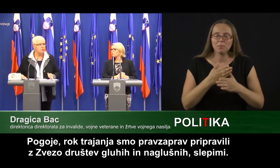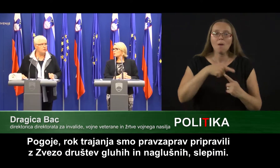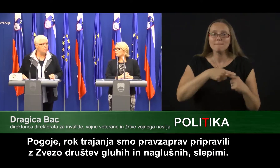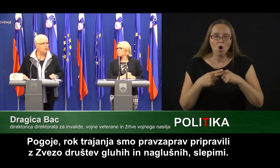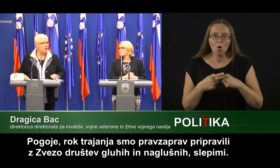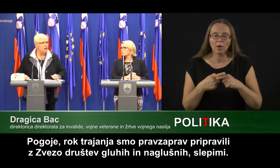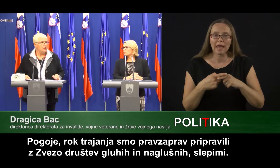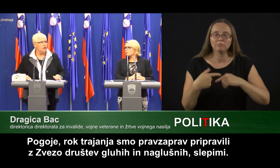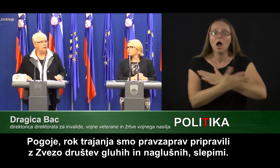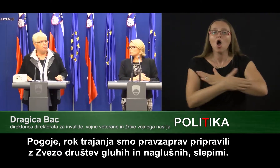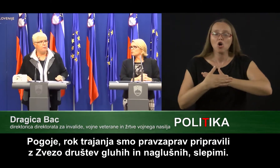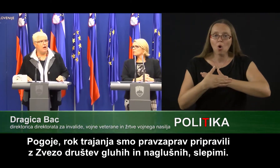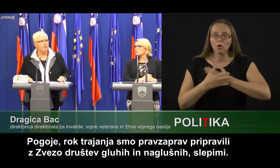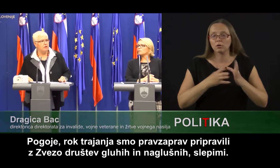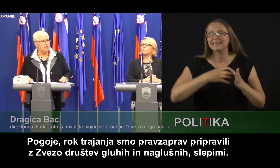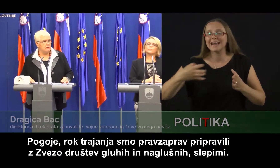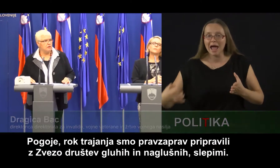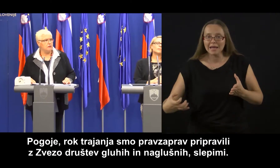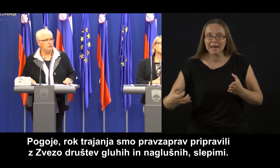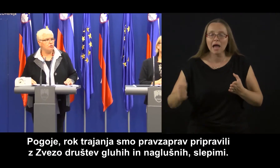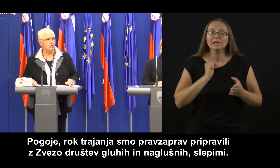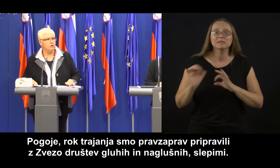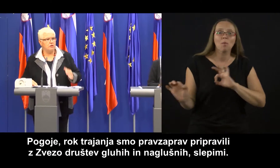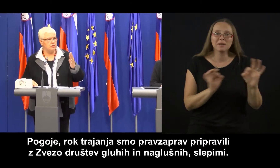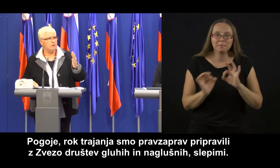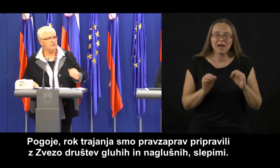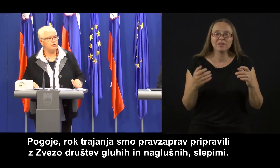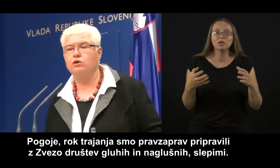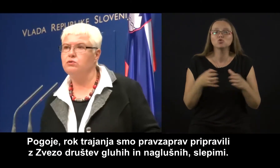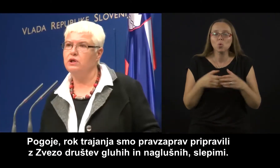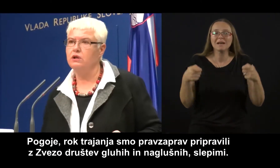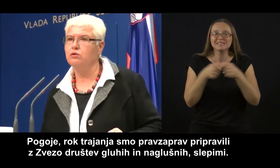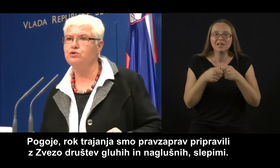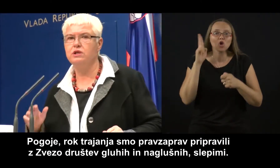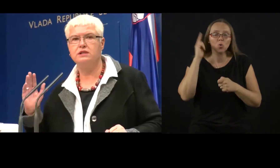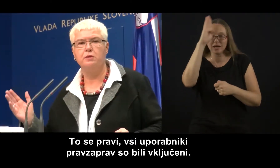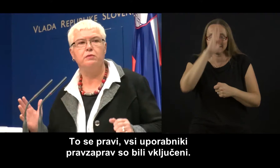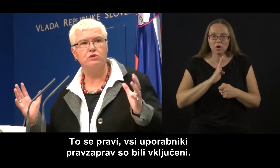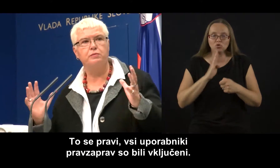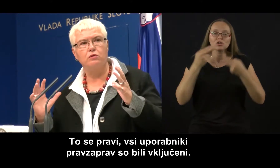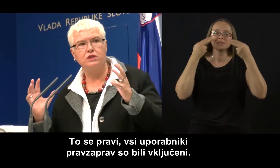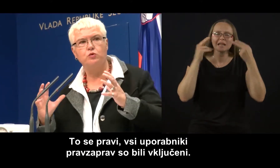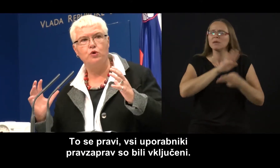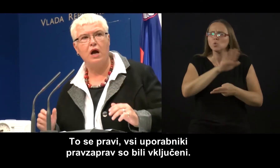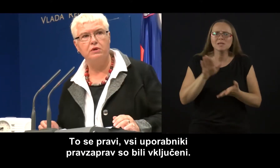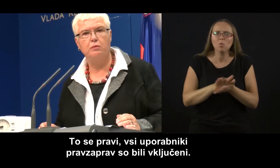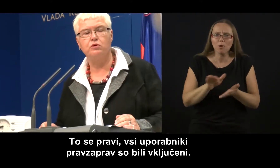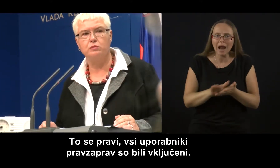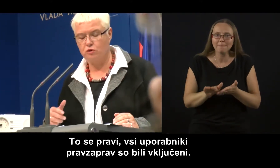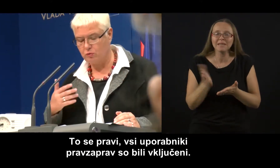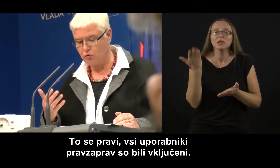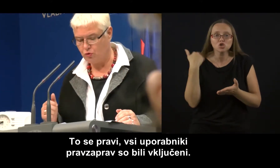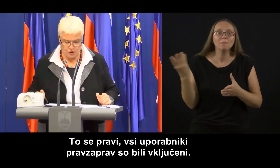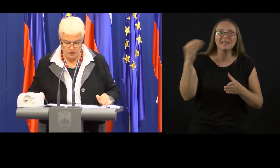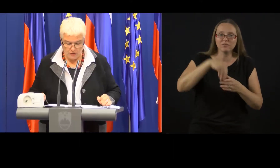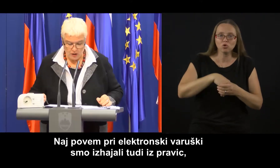trajanja. Smo pravzaprav pripravili z Zvezo gluhih in naglušnih, slepimi, to se pravi vsi uporabniki